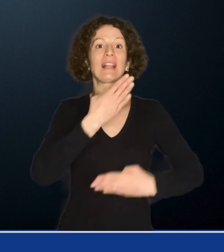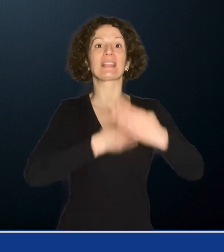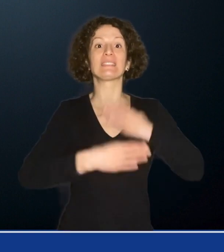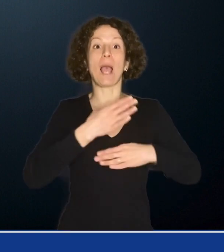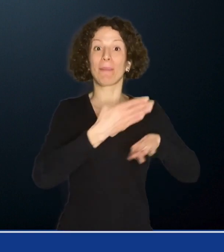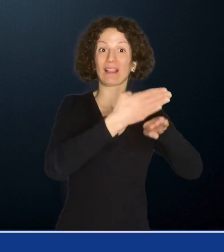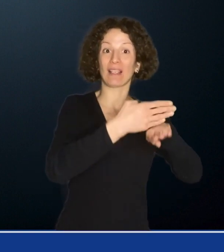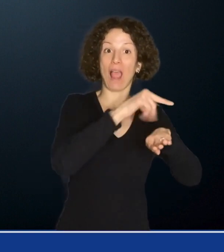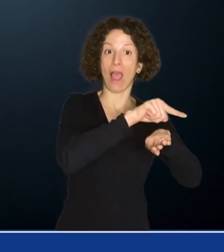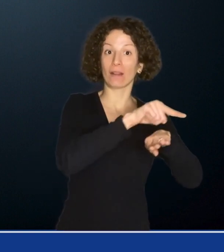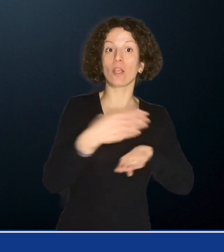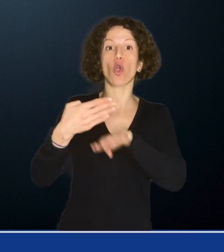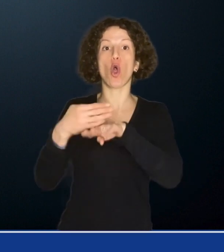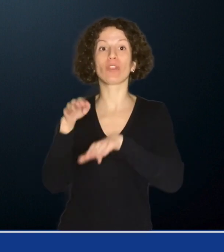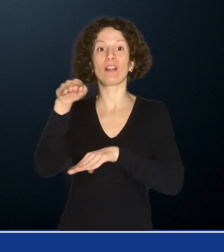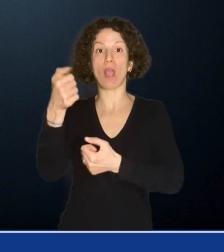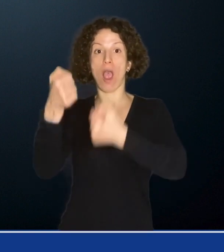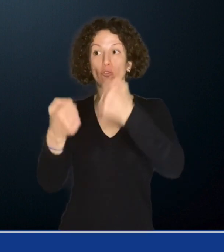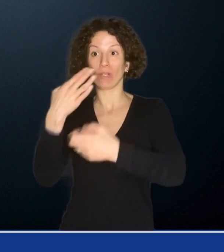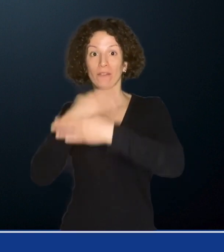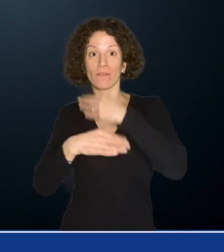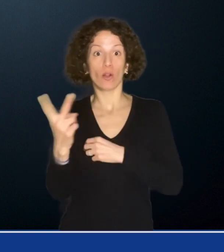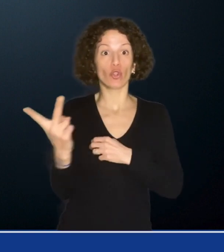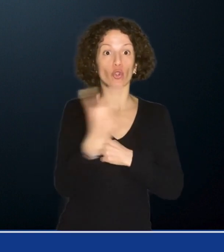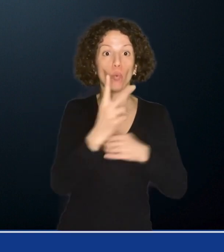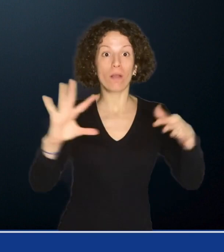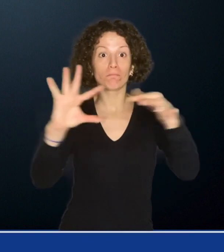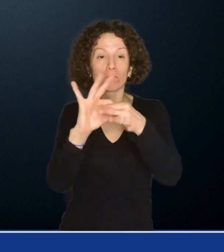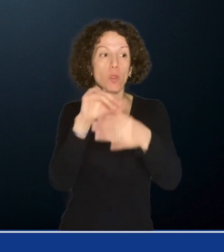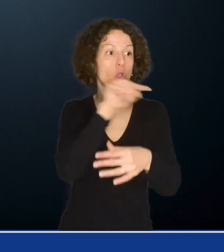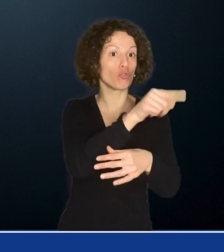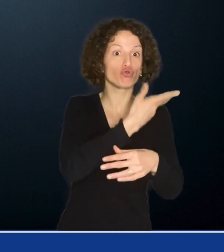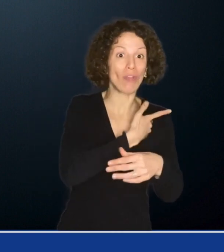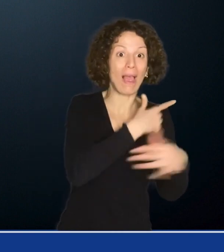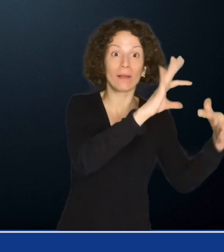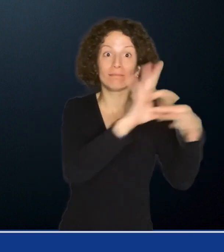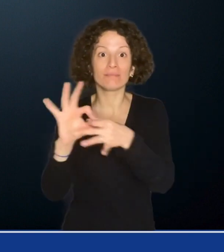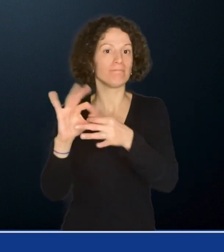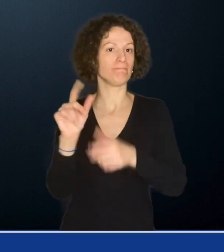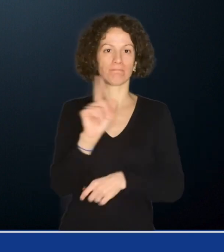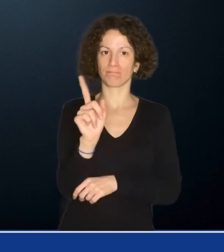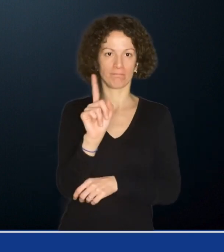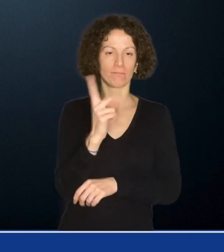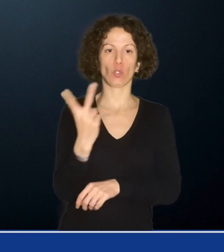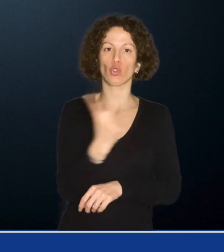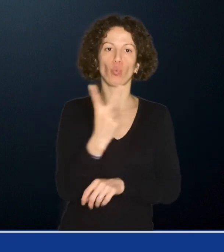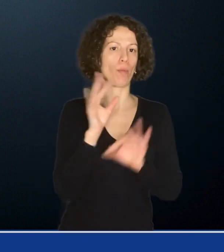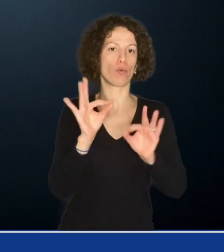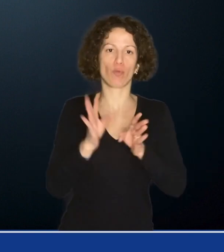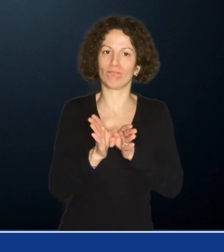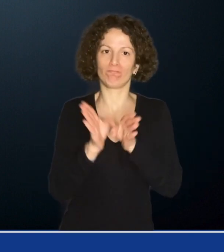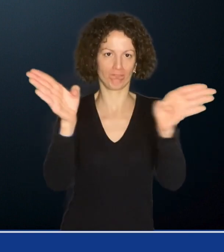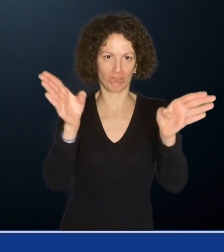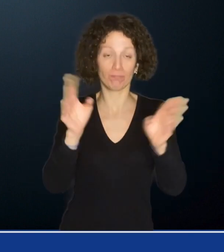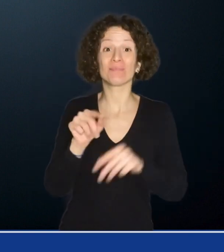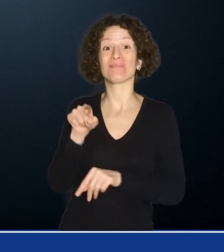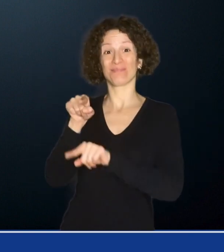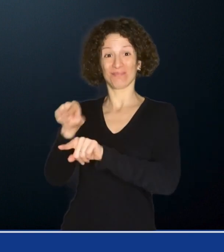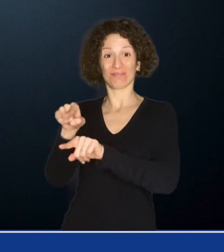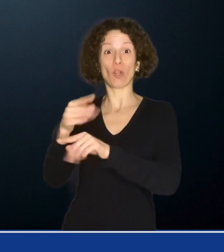la disability card quindi non ha quindi alcun legame con il diritto ad avere il contrassegno invalidi per le auto per